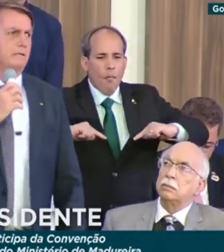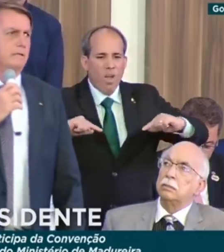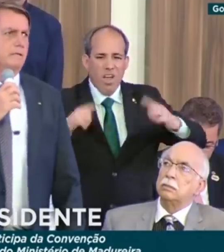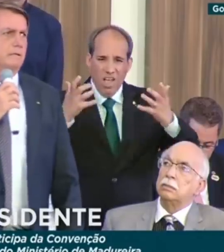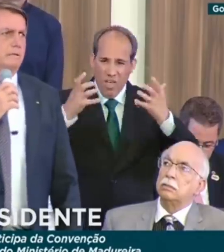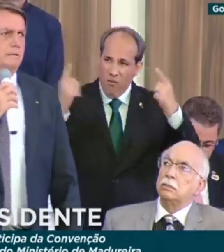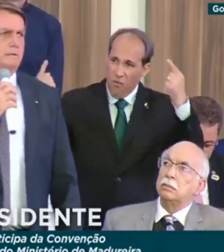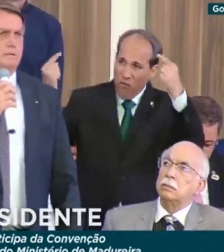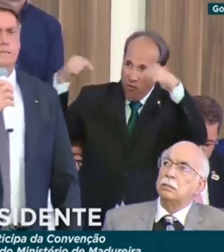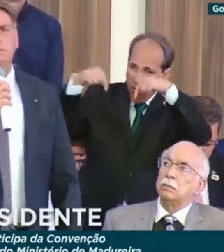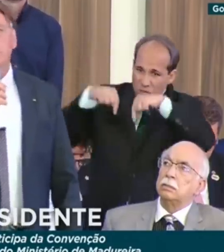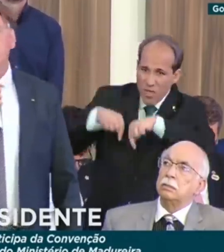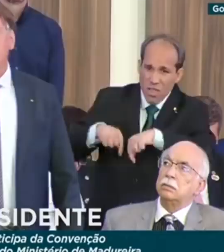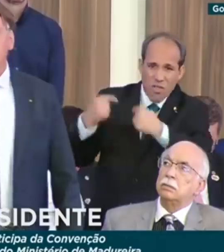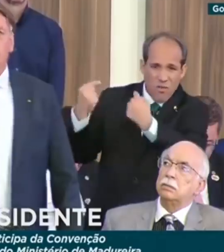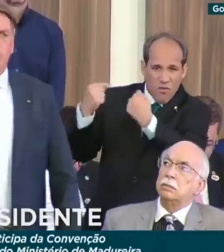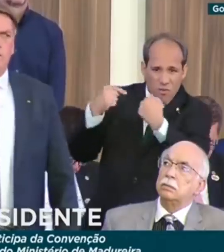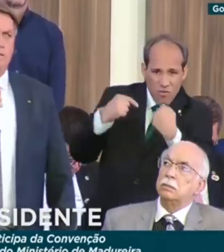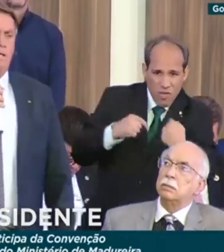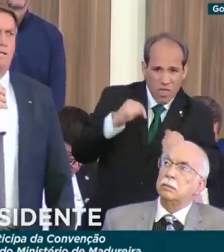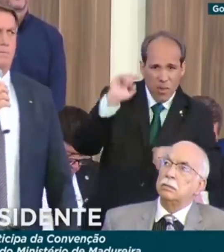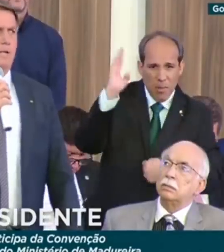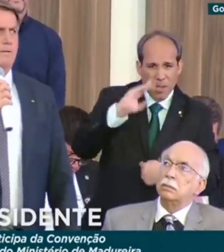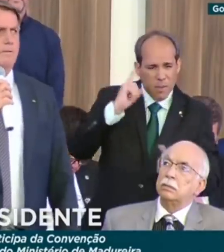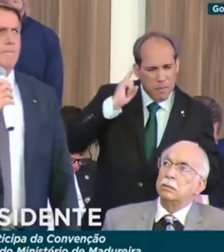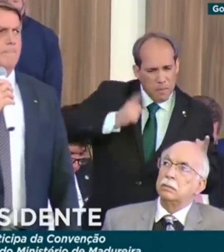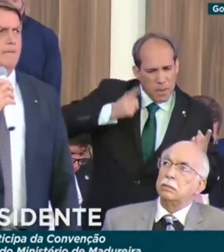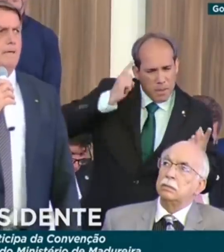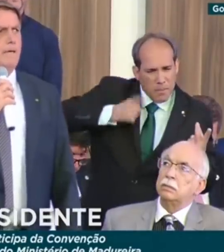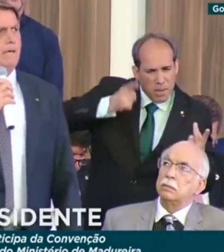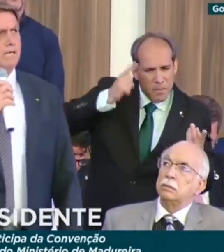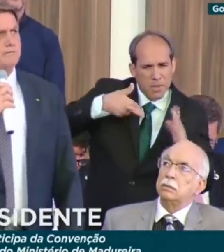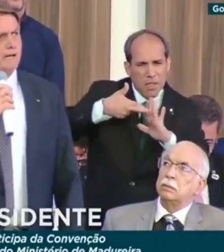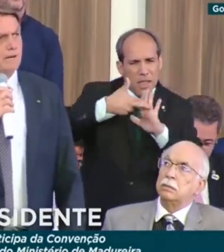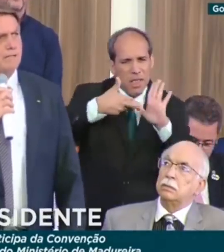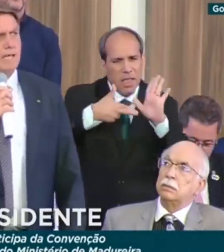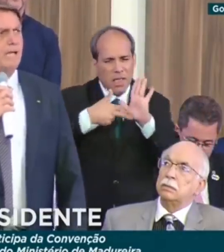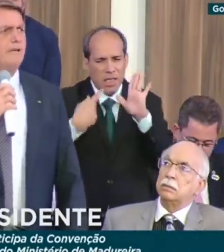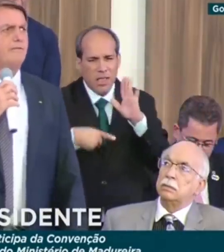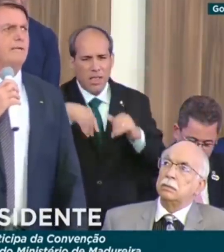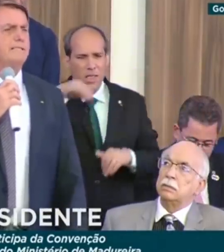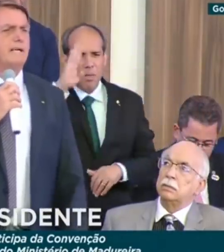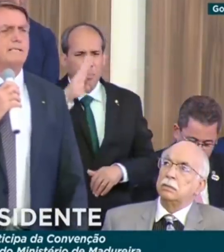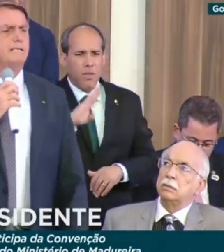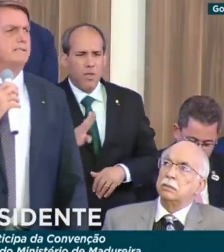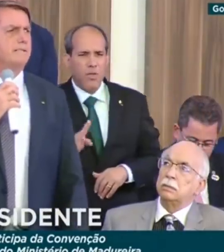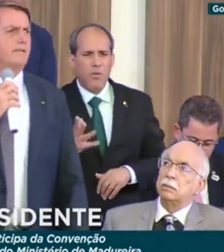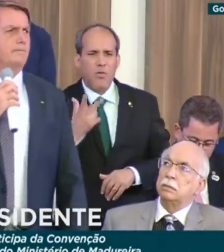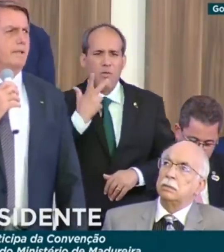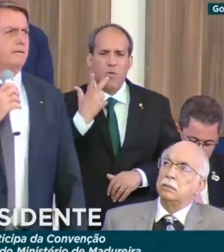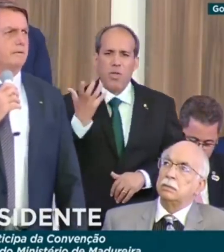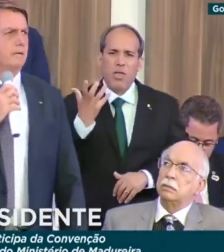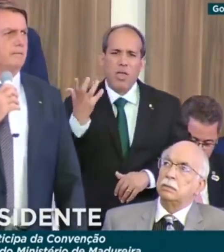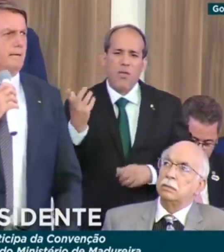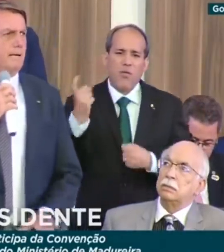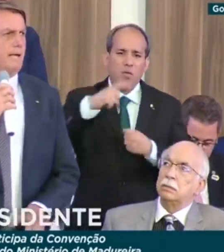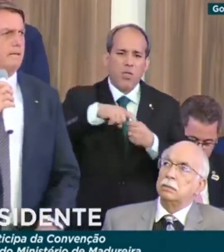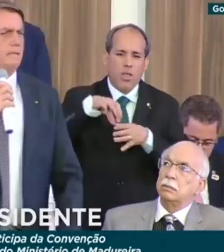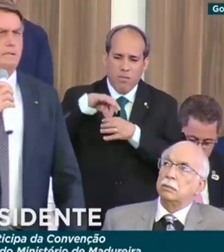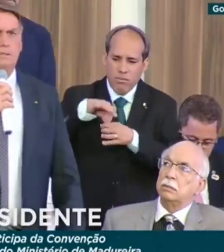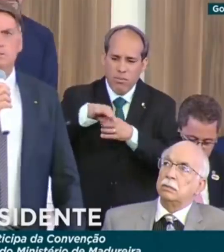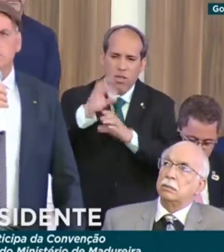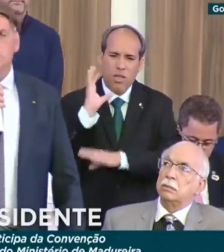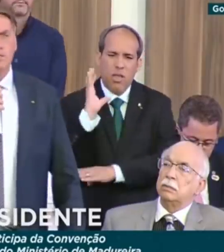vir ditar regras para nós aqui no Brasil. Eles falam até em reflorestar certas áreas do Brasil, mas